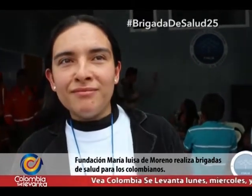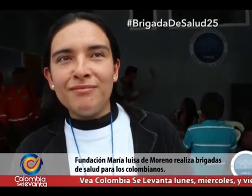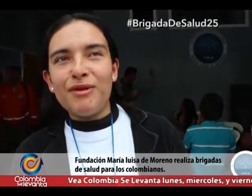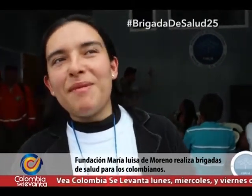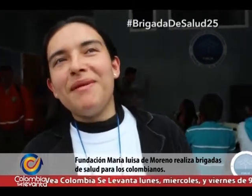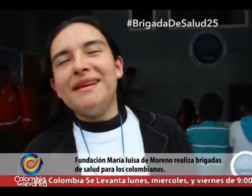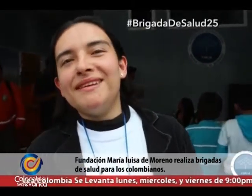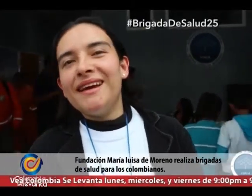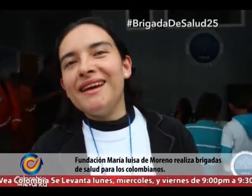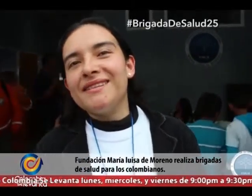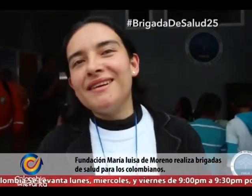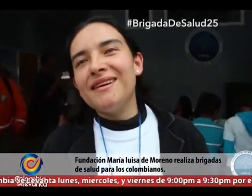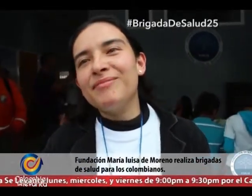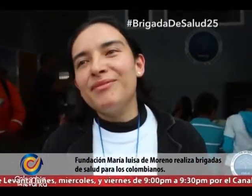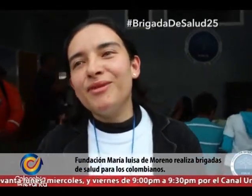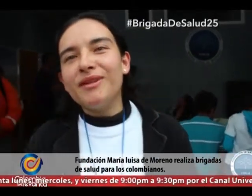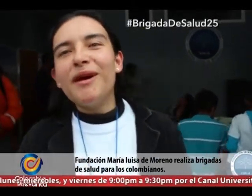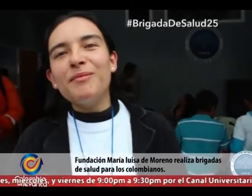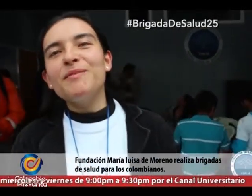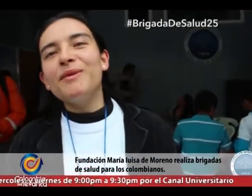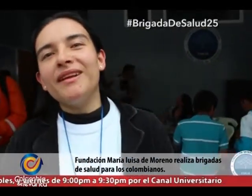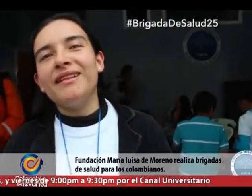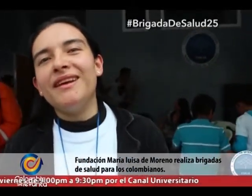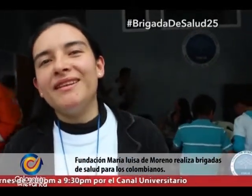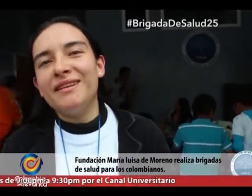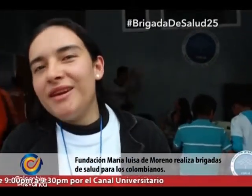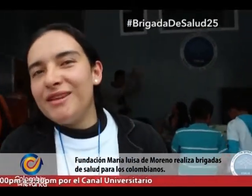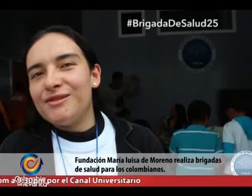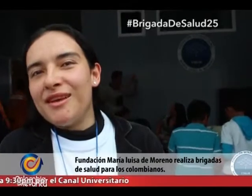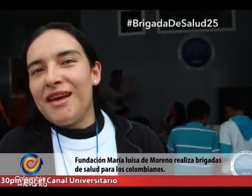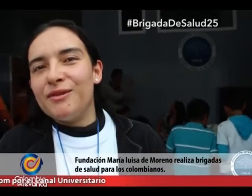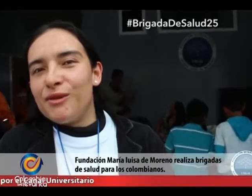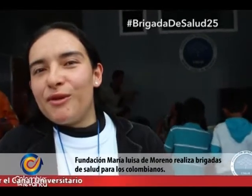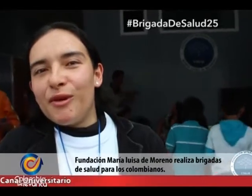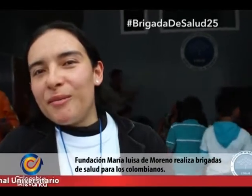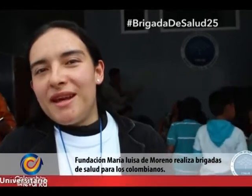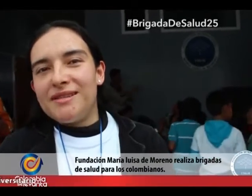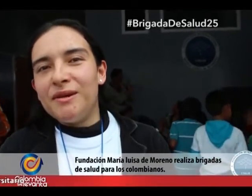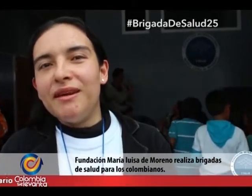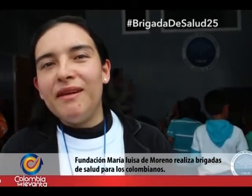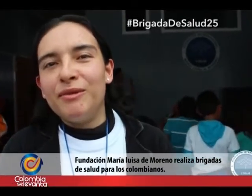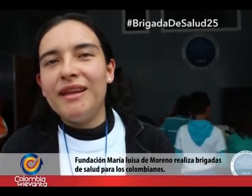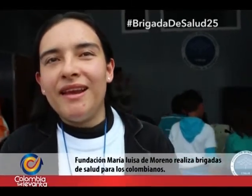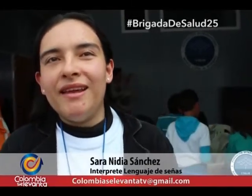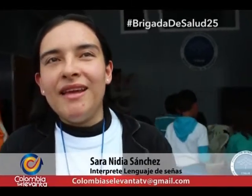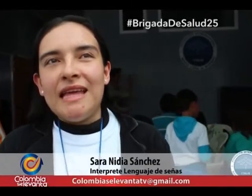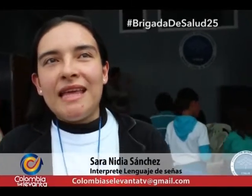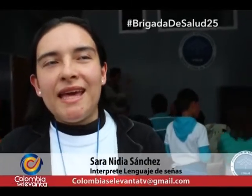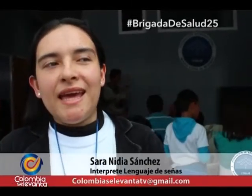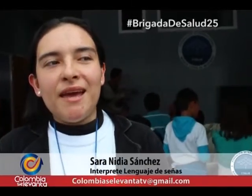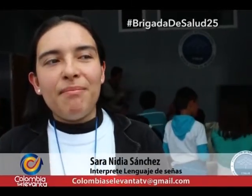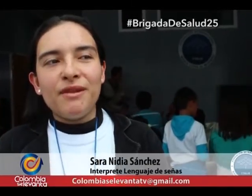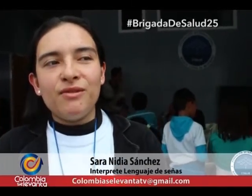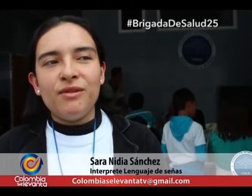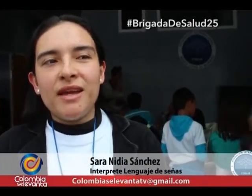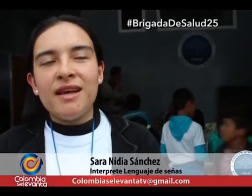Porque me parece que es un trabajo muy importante dentro de la sociedad, no solo colombiana, sino a nivel mundial. Que personas